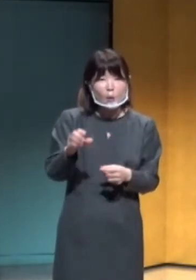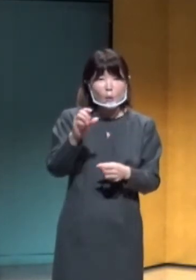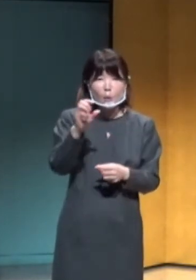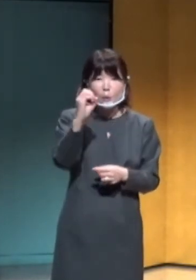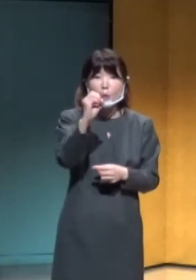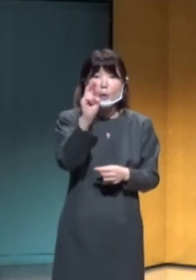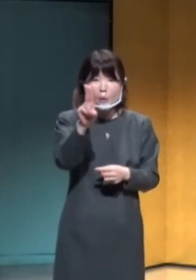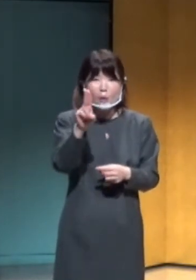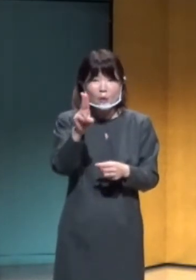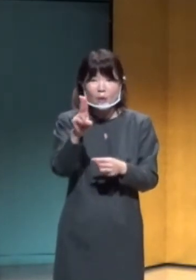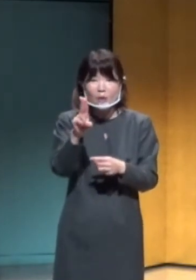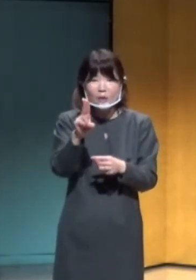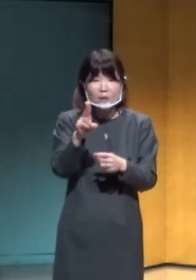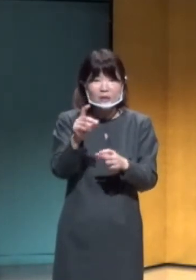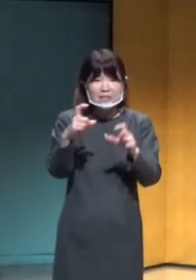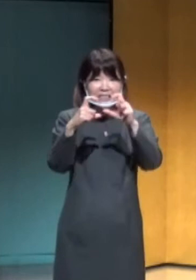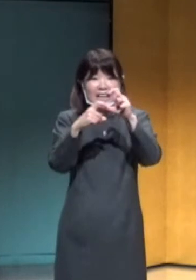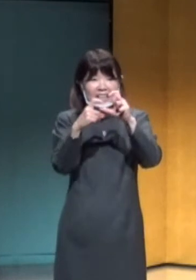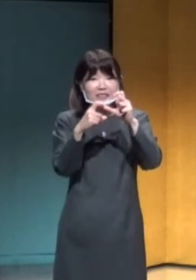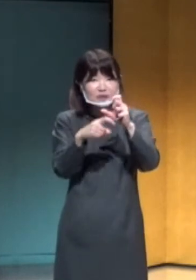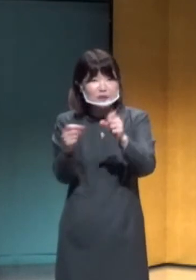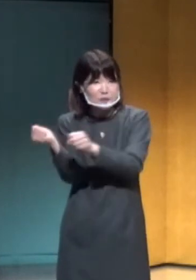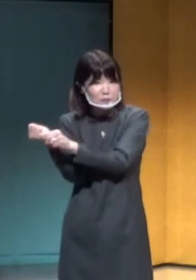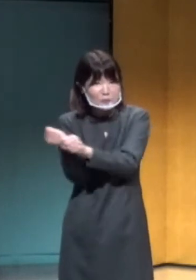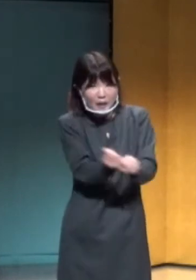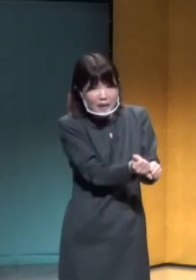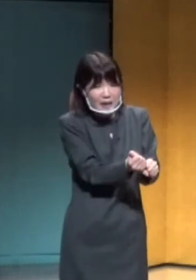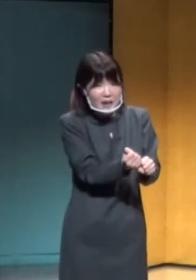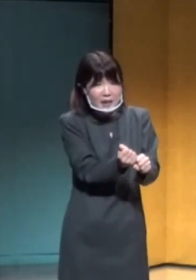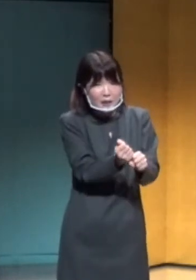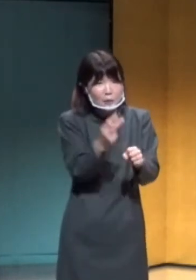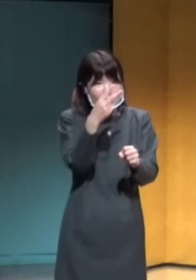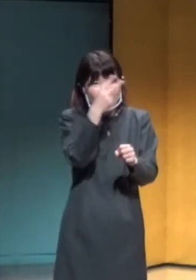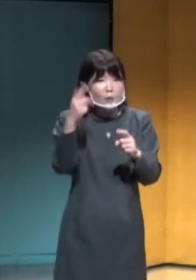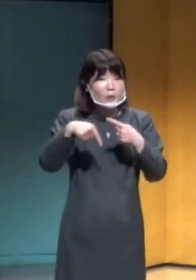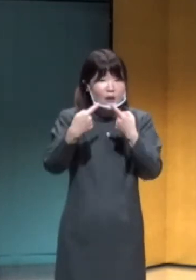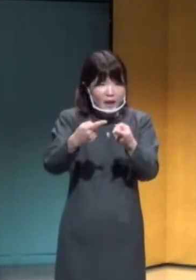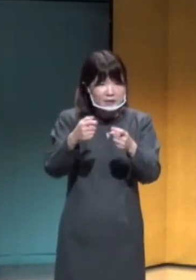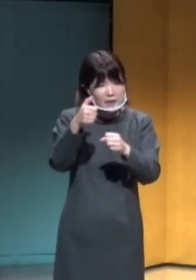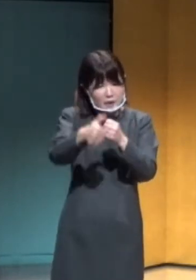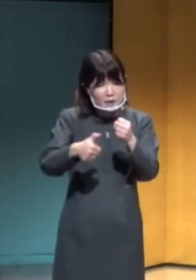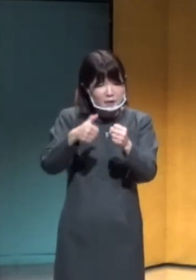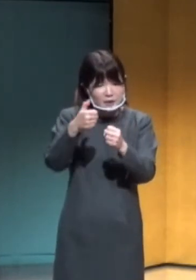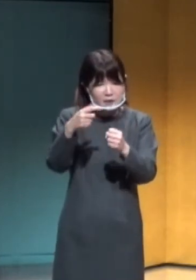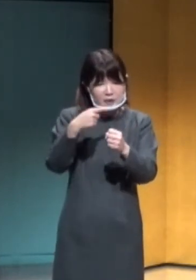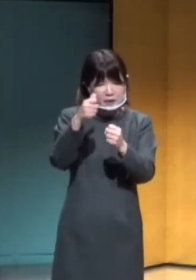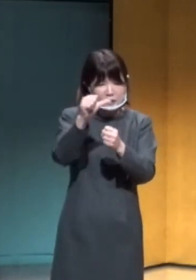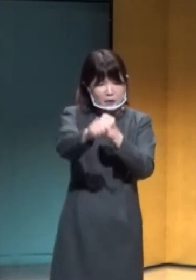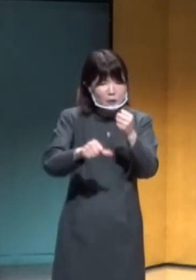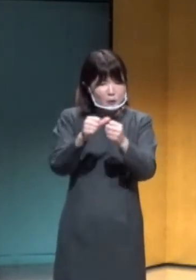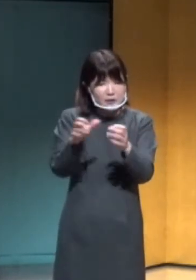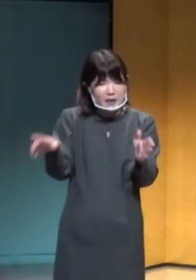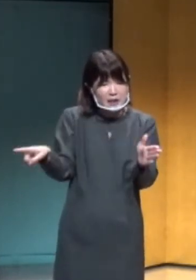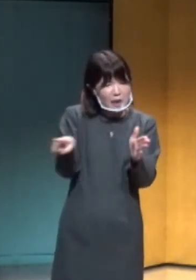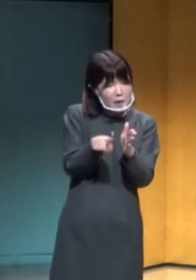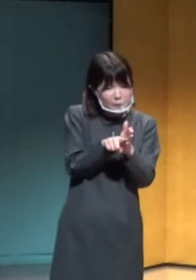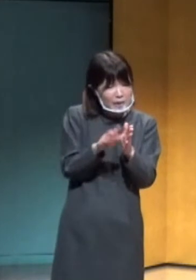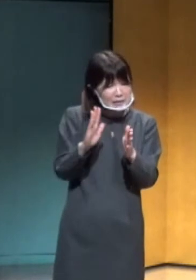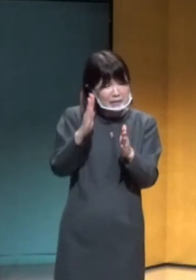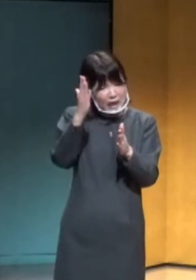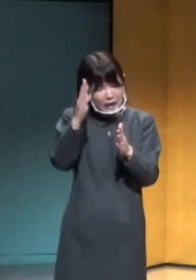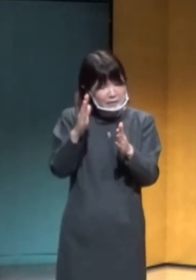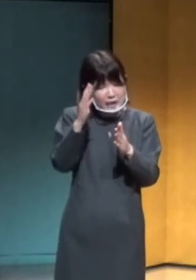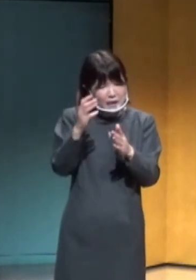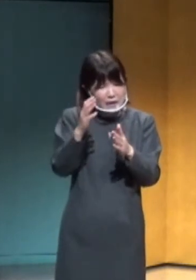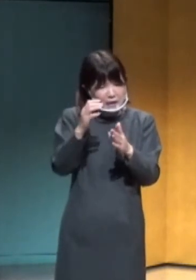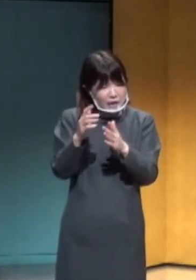に入りまして4年間は鳴かず飛ばず、しかしこの1962年の7月の太陽ホエールズ戦から一